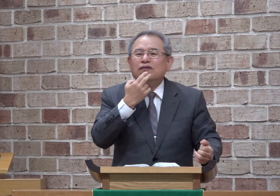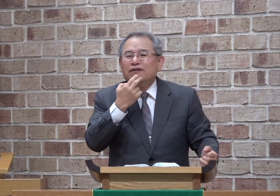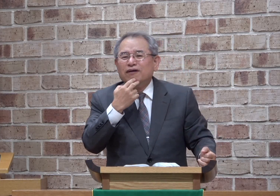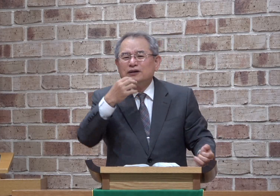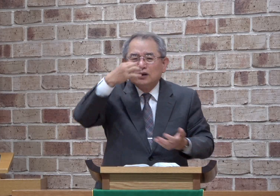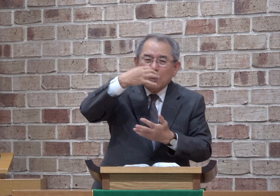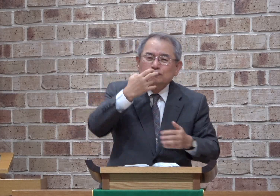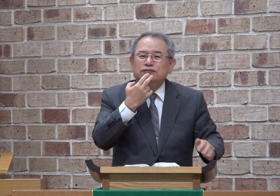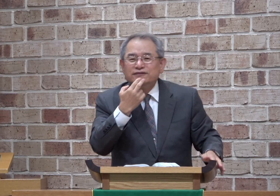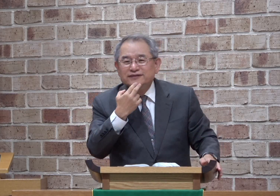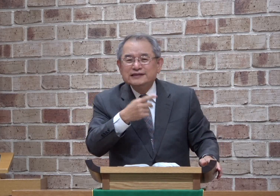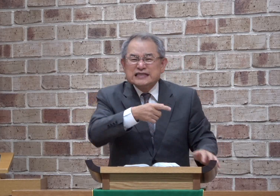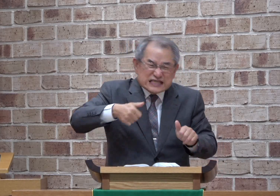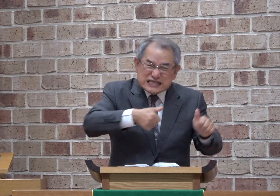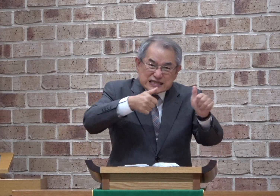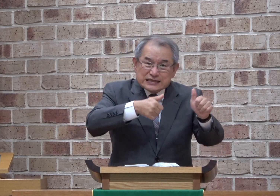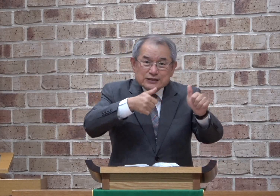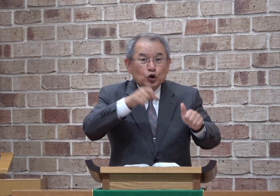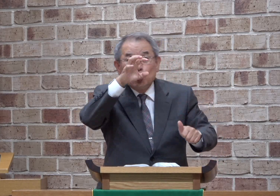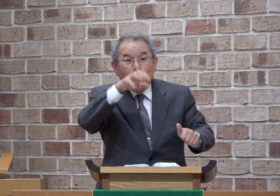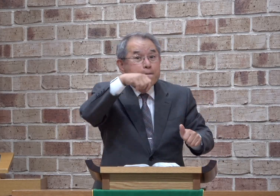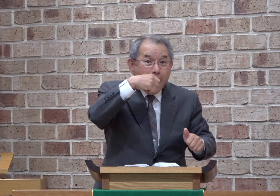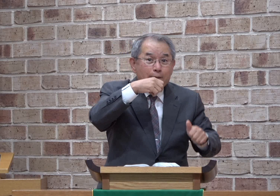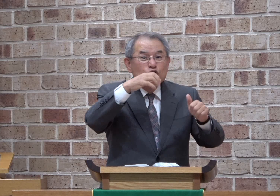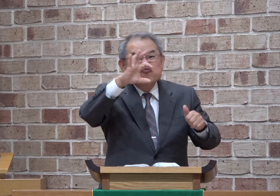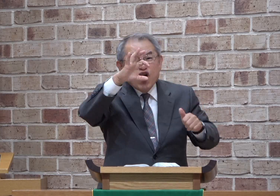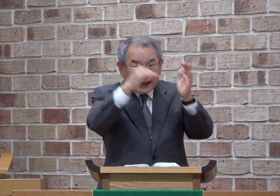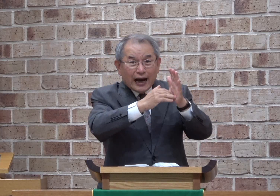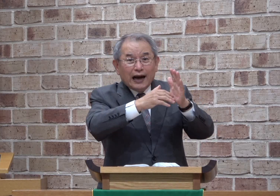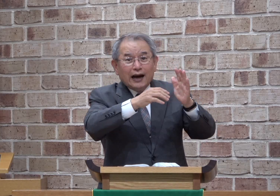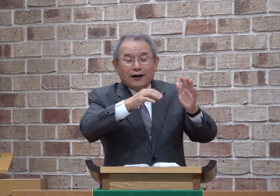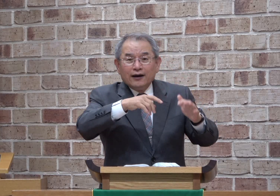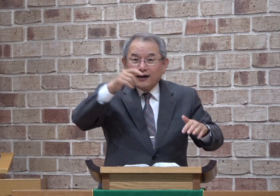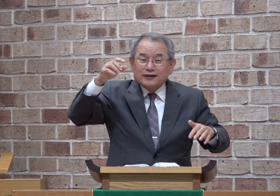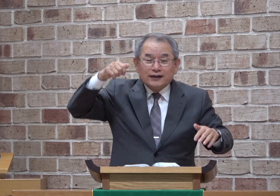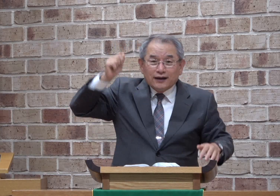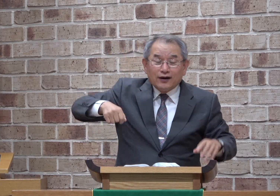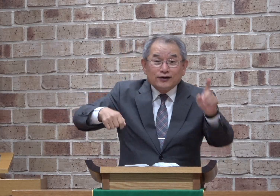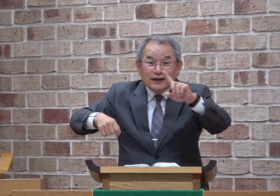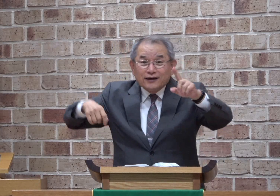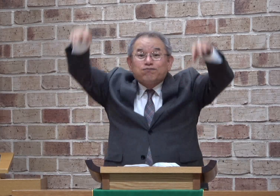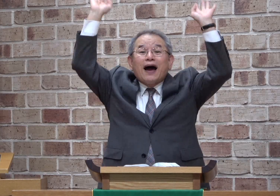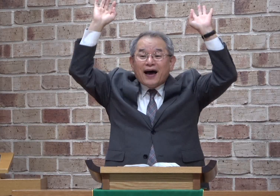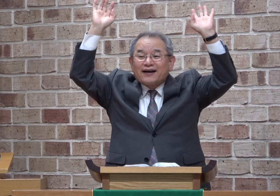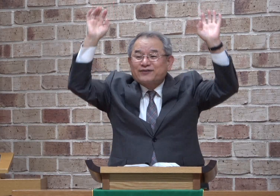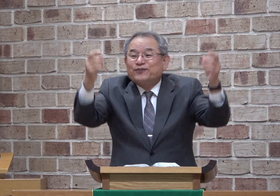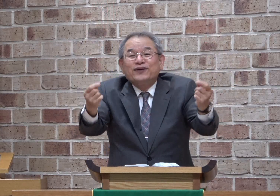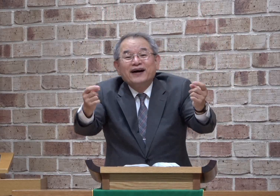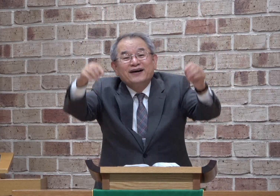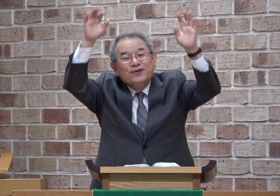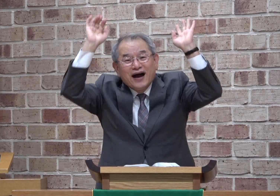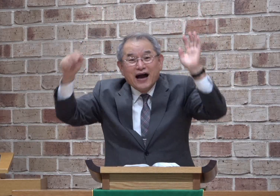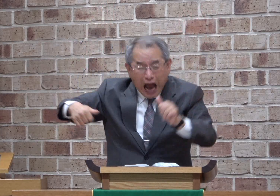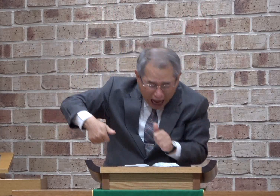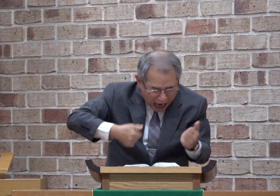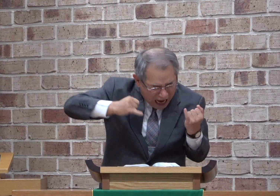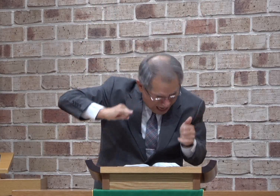과부가 능력 없고 재산도 없는 과부가 밥 먹는 곳 화장실까지 재판하는 곳까지 따라와서